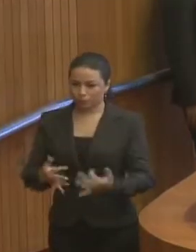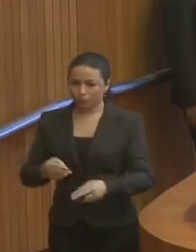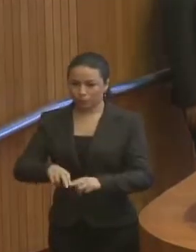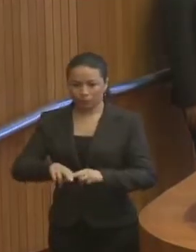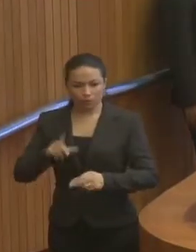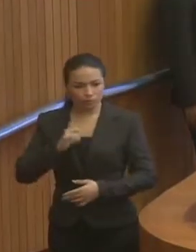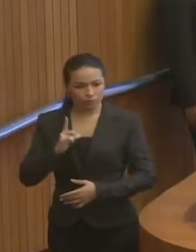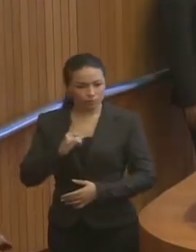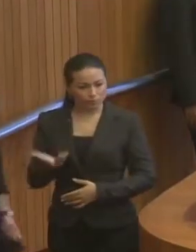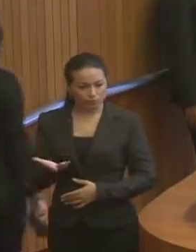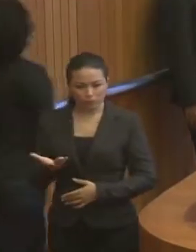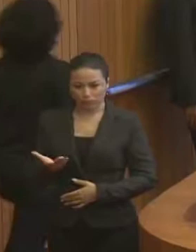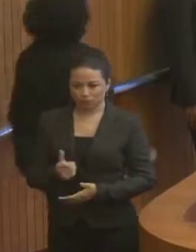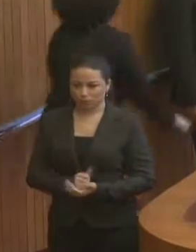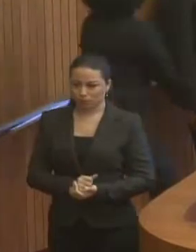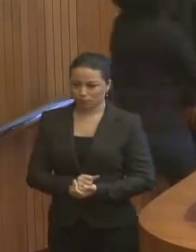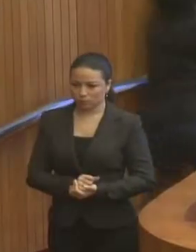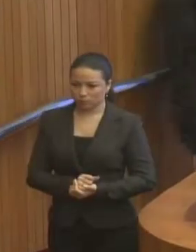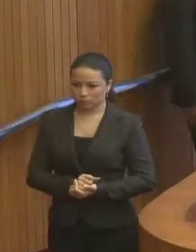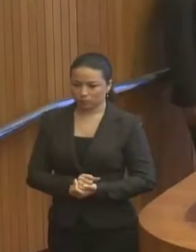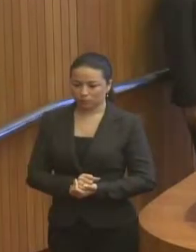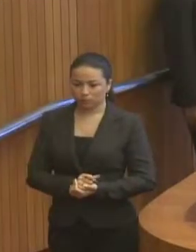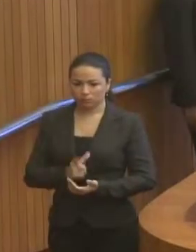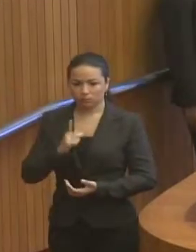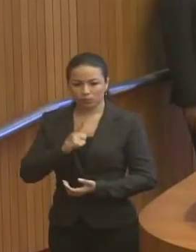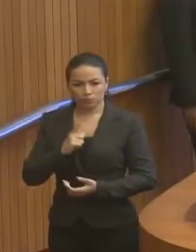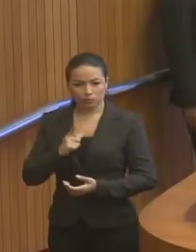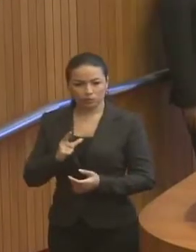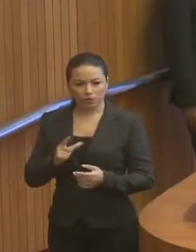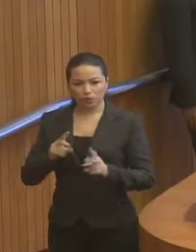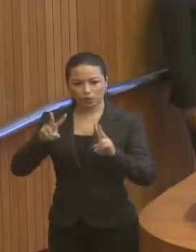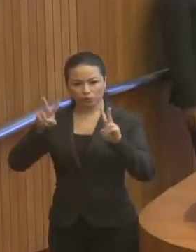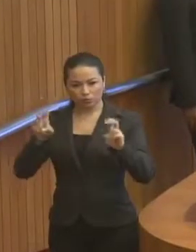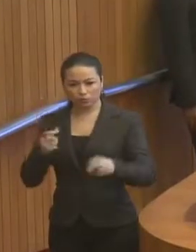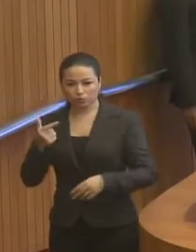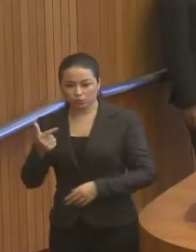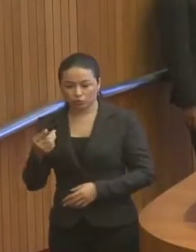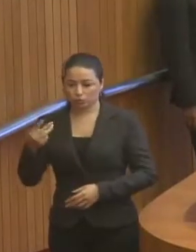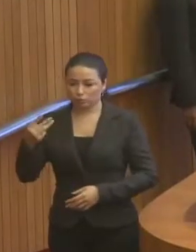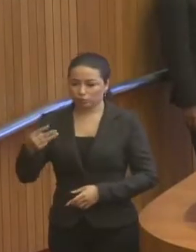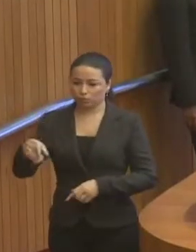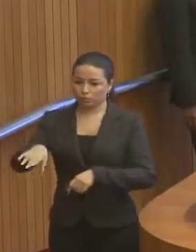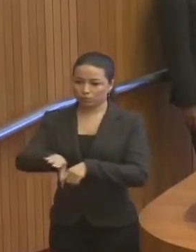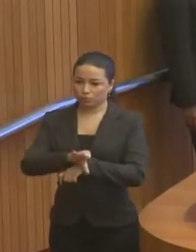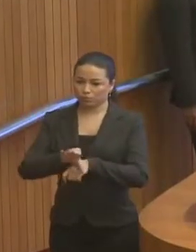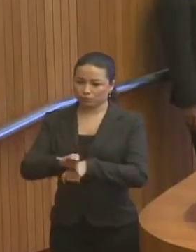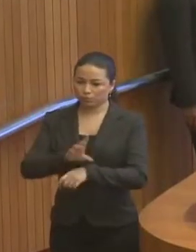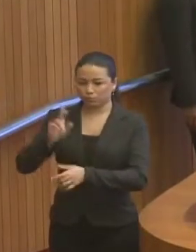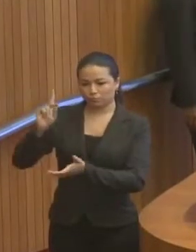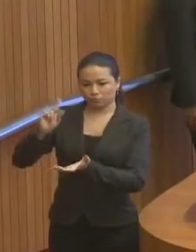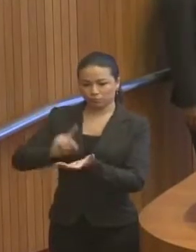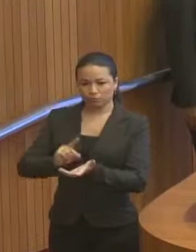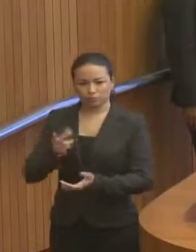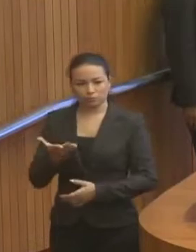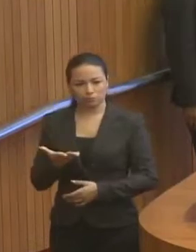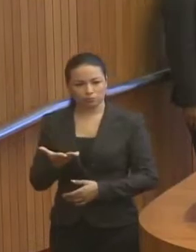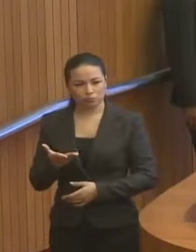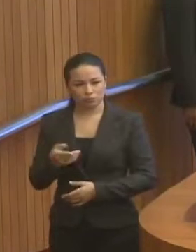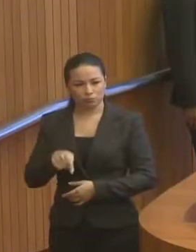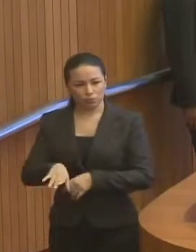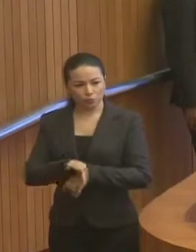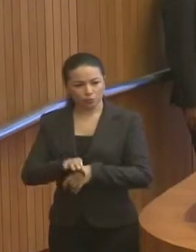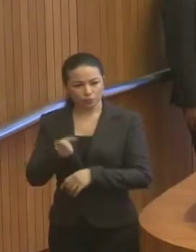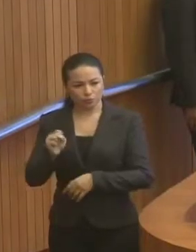estar no título 2 dos direitos e garantias fundamentais da Constituição de 88.